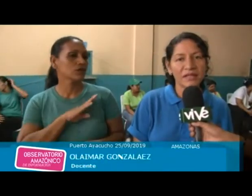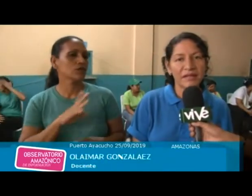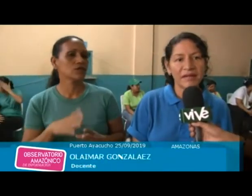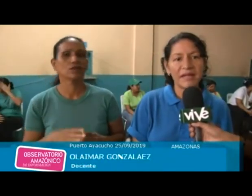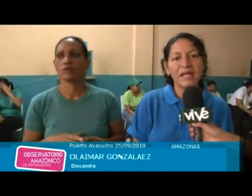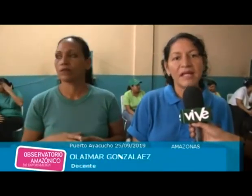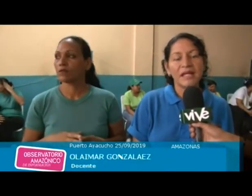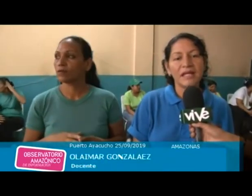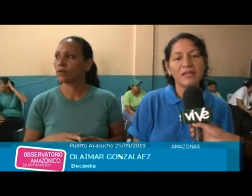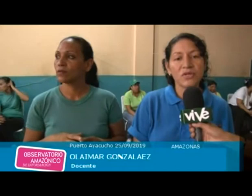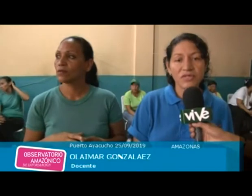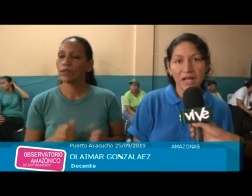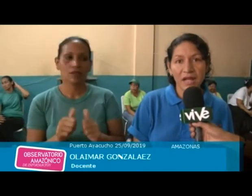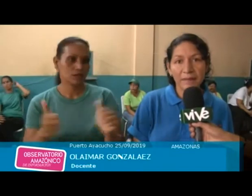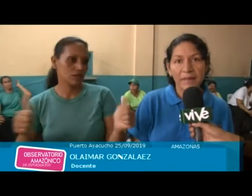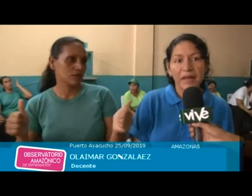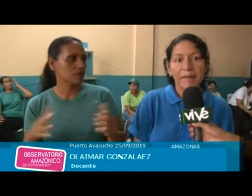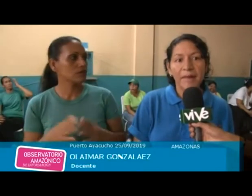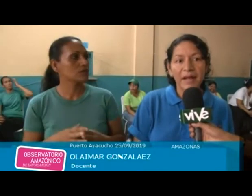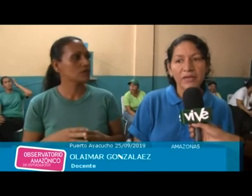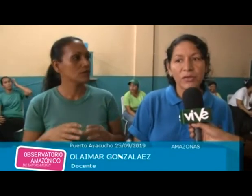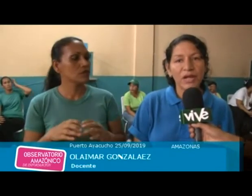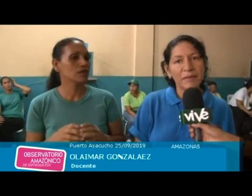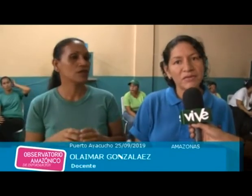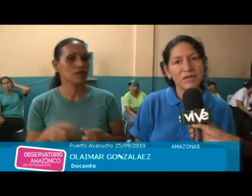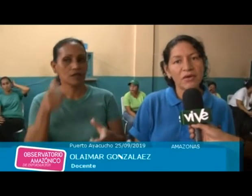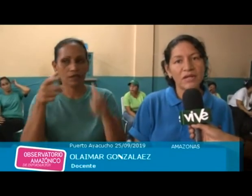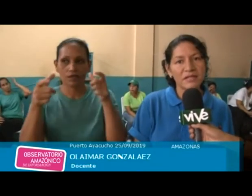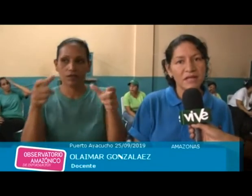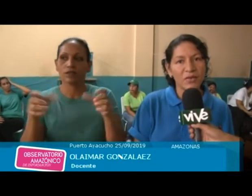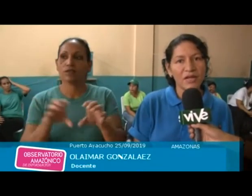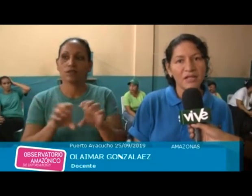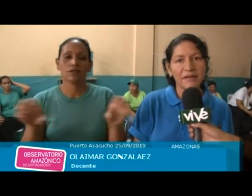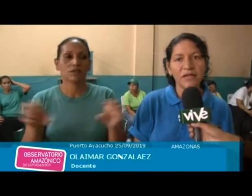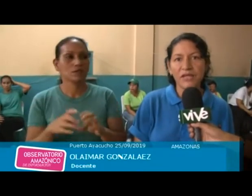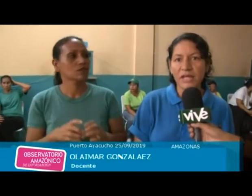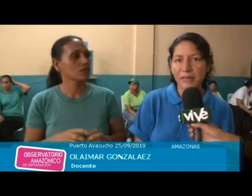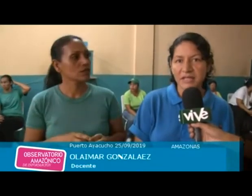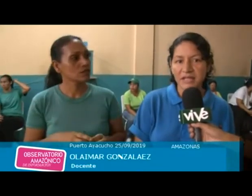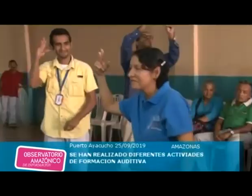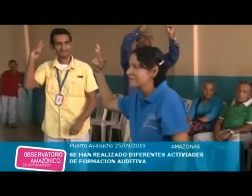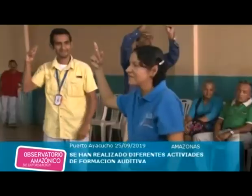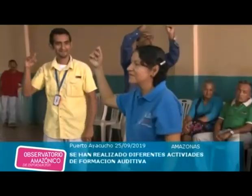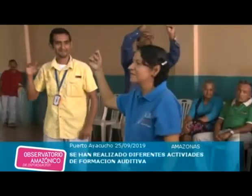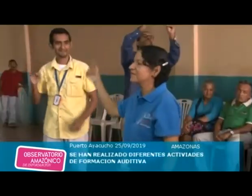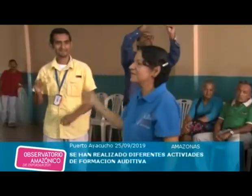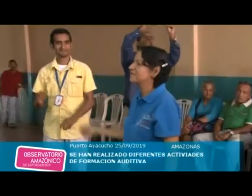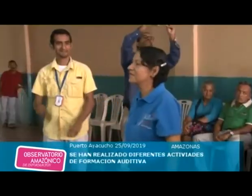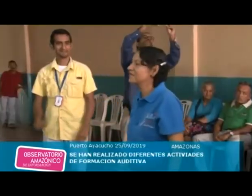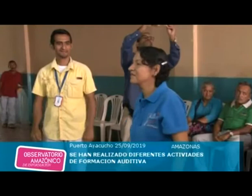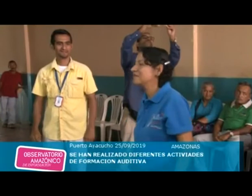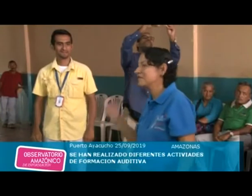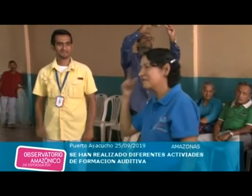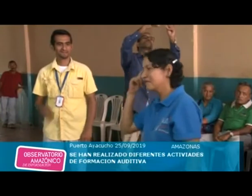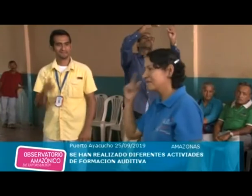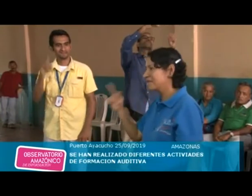educativa y social para todas las personas con necesidades educativas y o discapacidad. Contamos con el apoyo de la